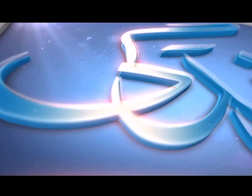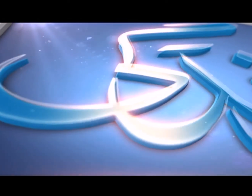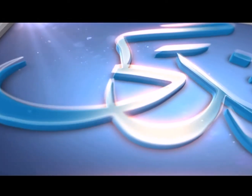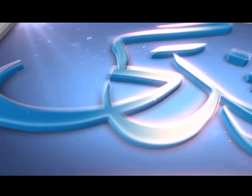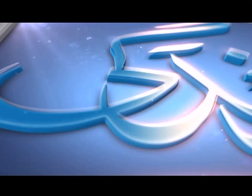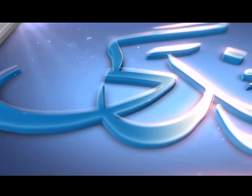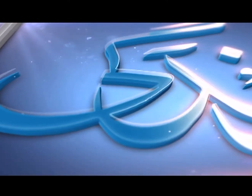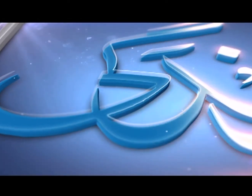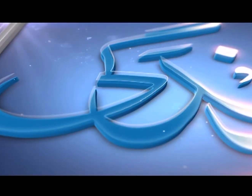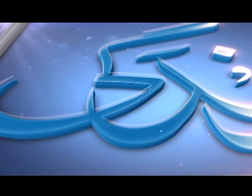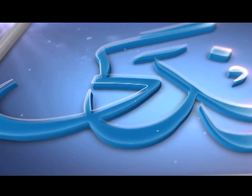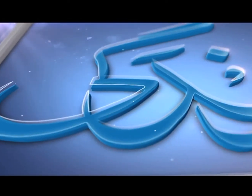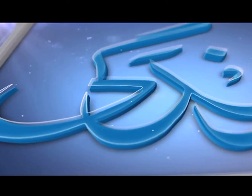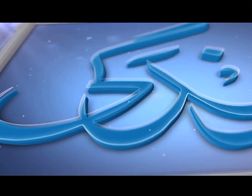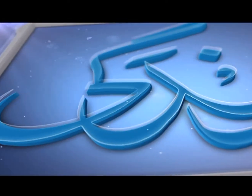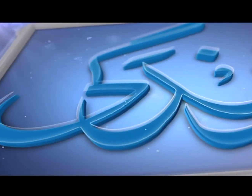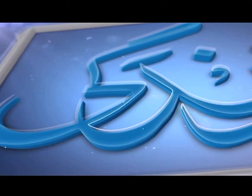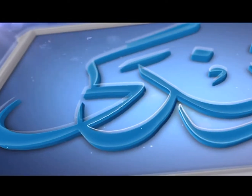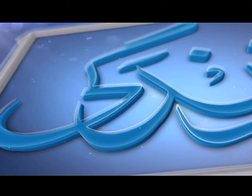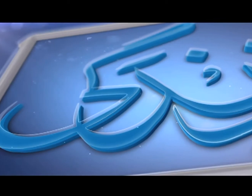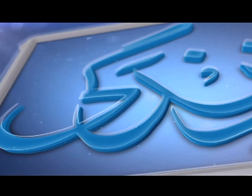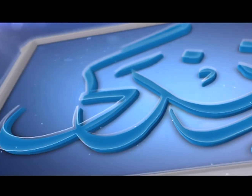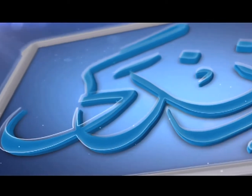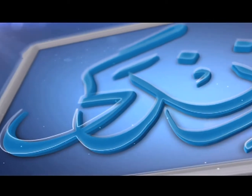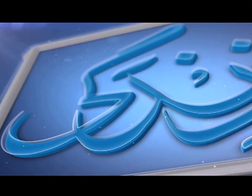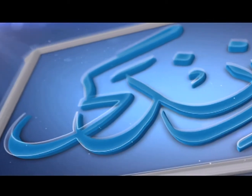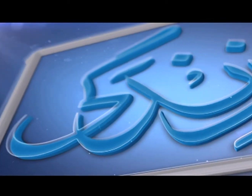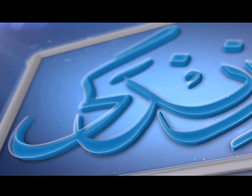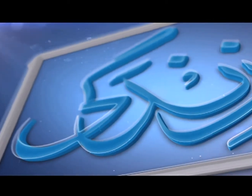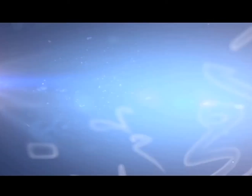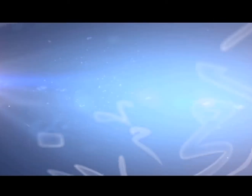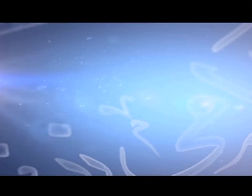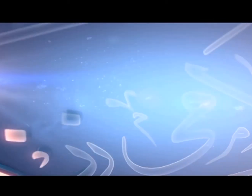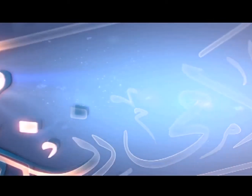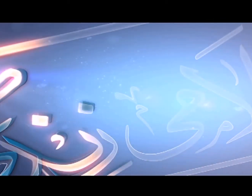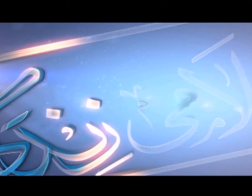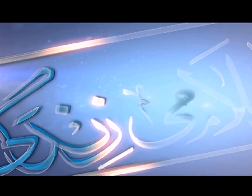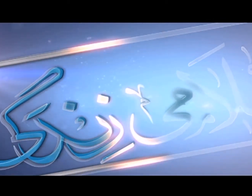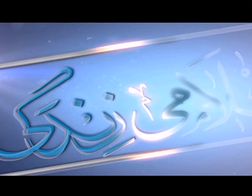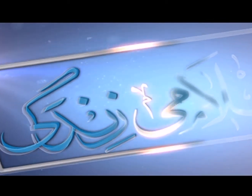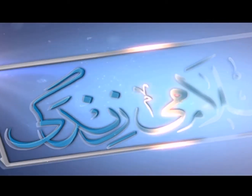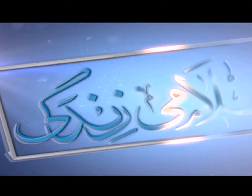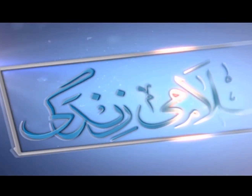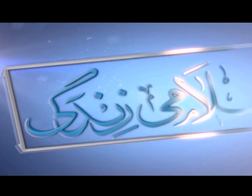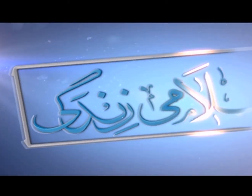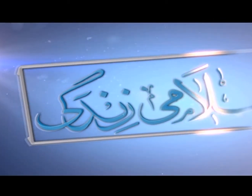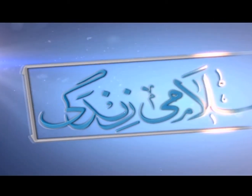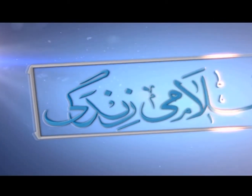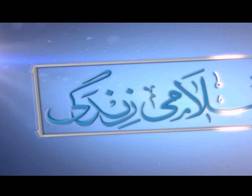لیے مسلمان، میں اسی لیے نمازی، میری زندگی کا مقصد